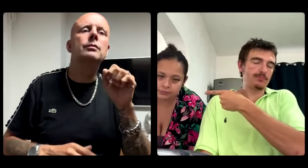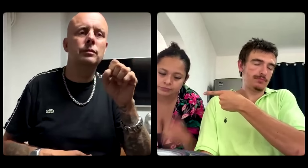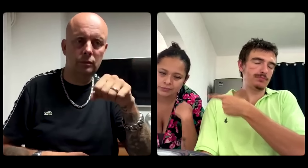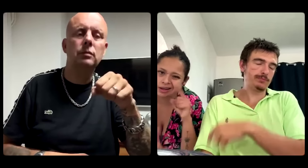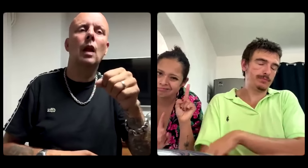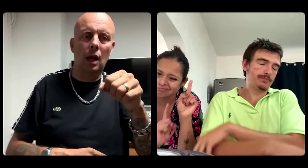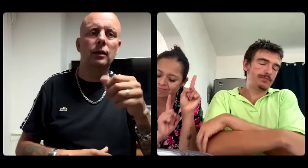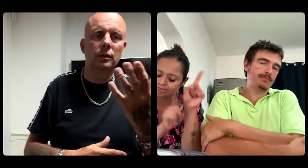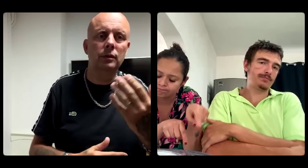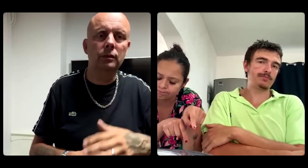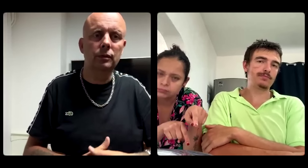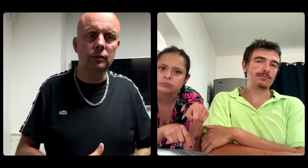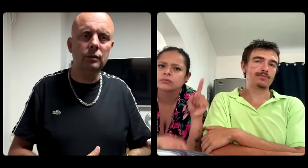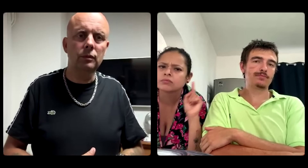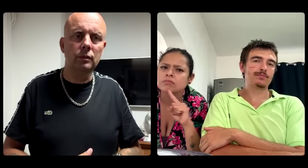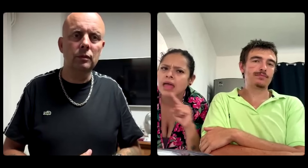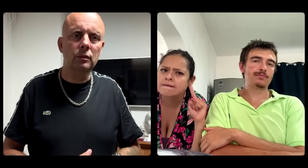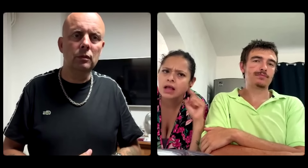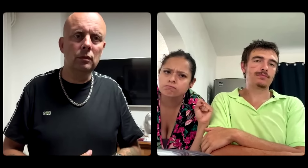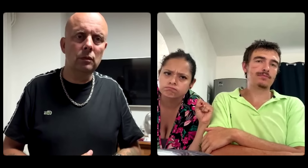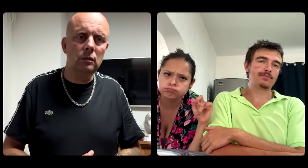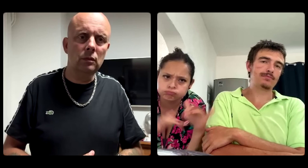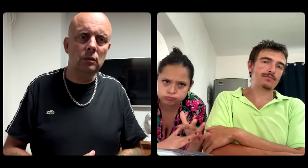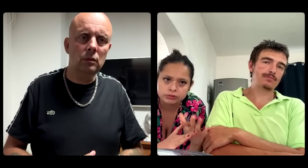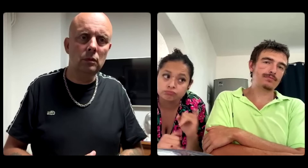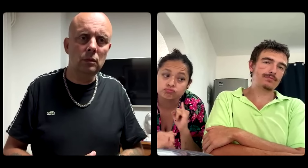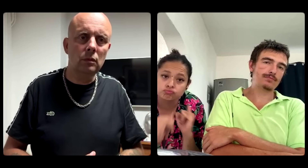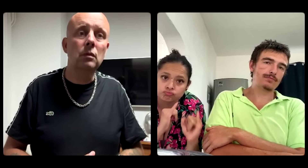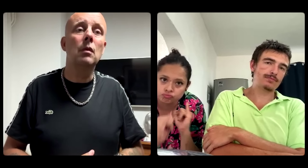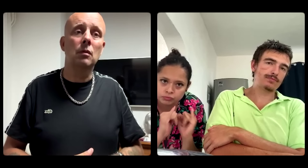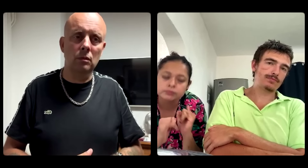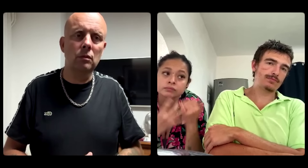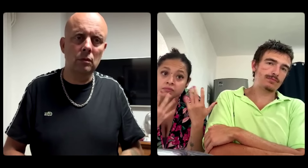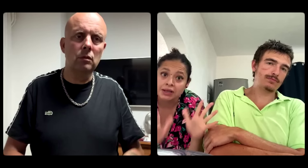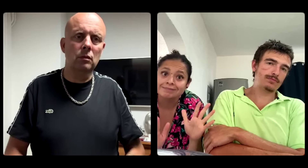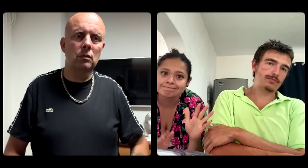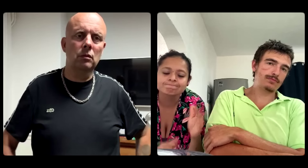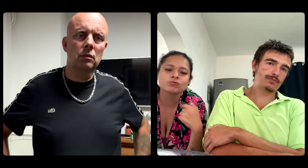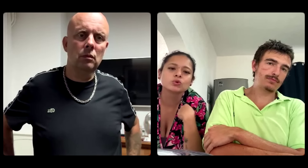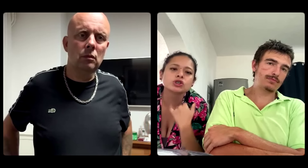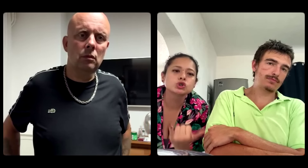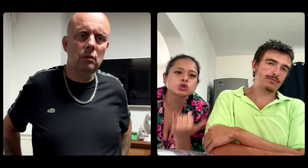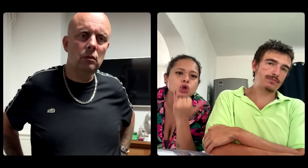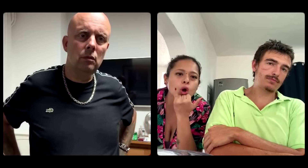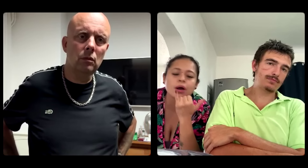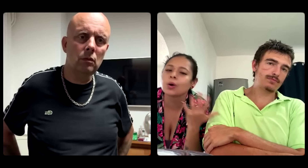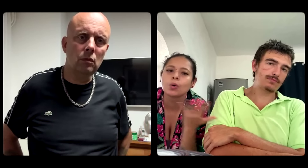Ik ga niet